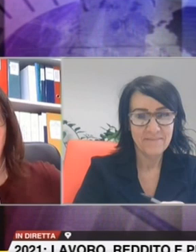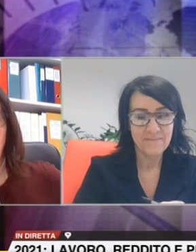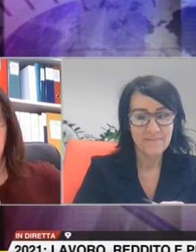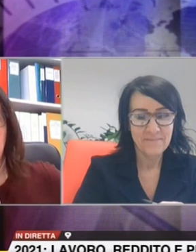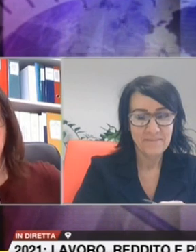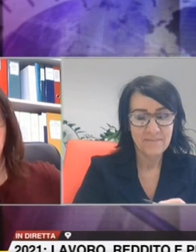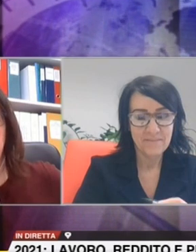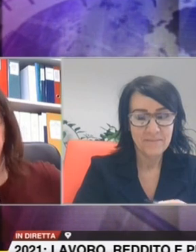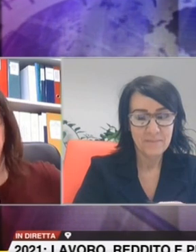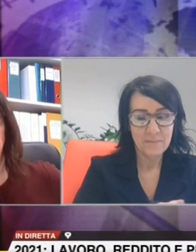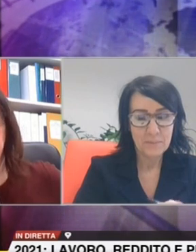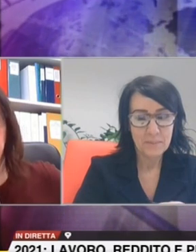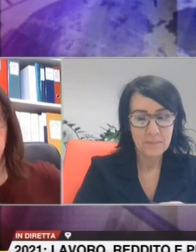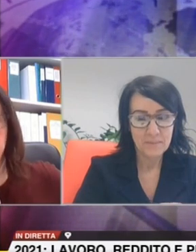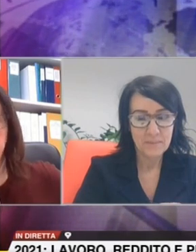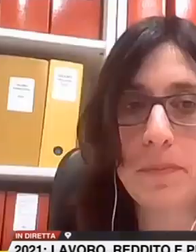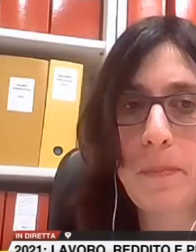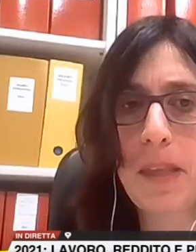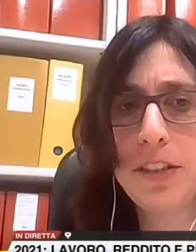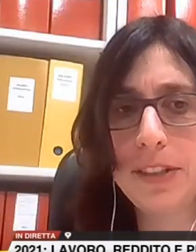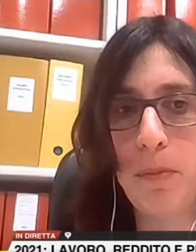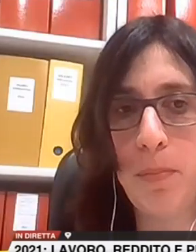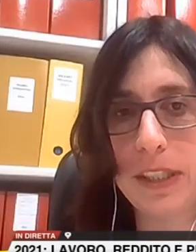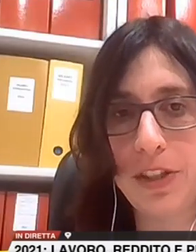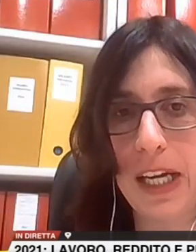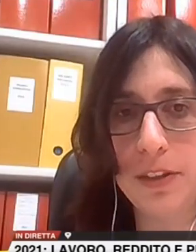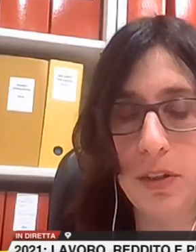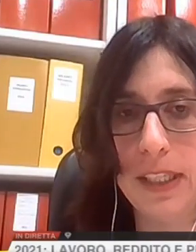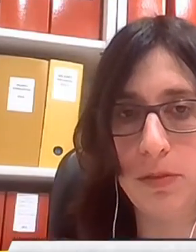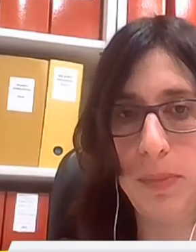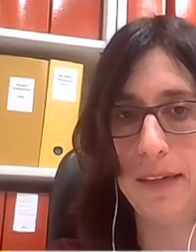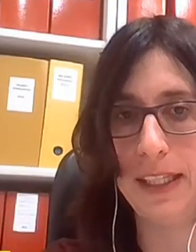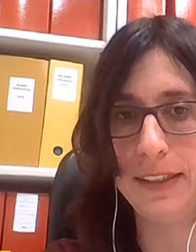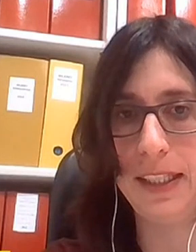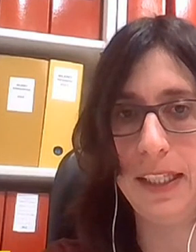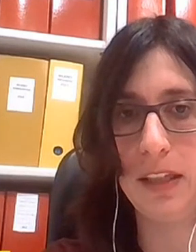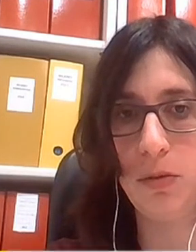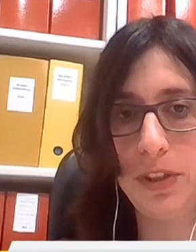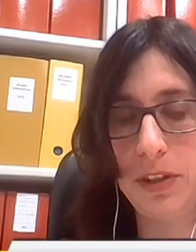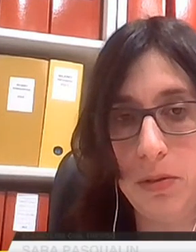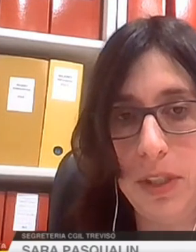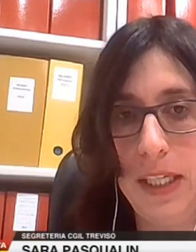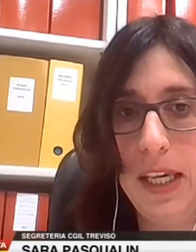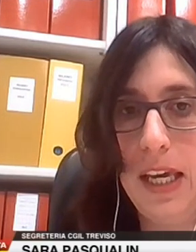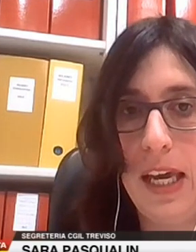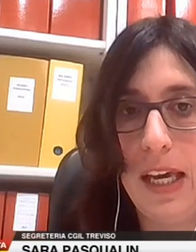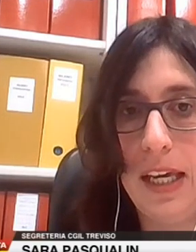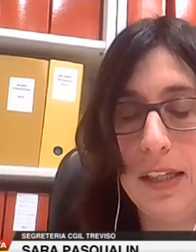dicendo, effettivamente ci stiamo un po' trascinando dal 2020, alcuni